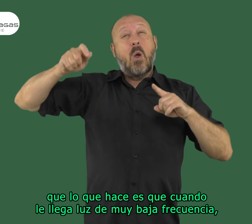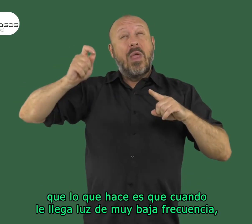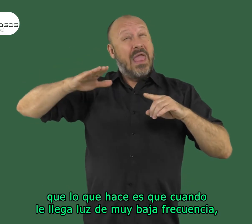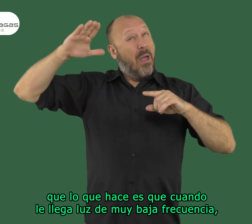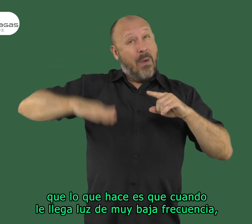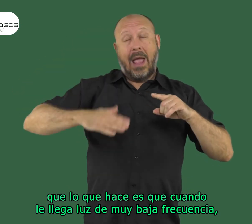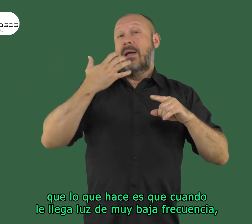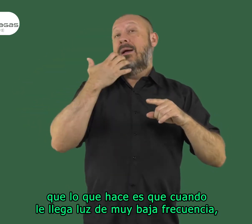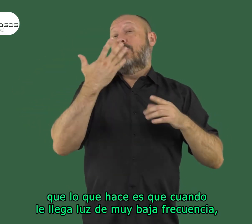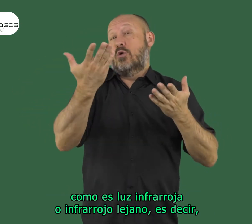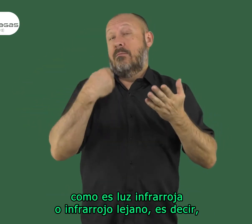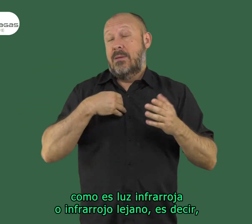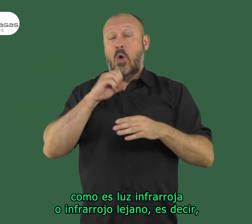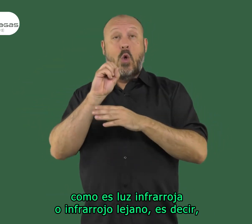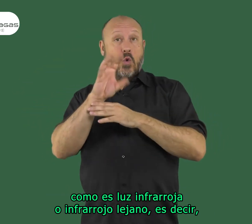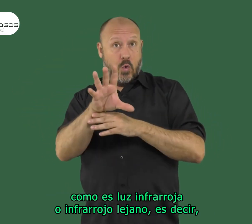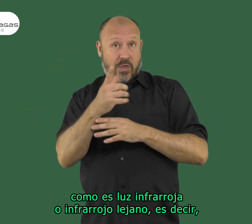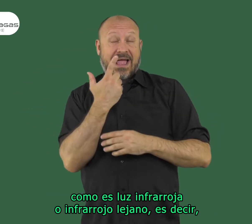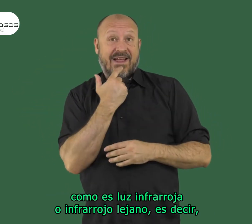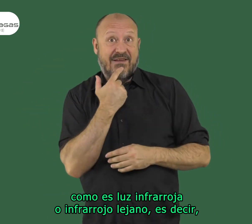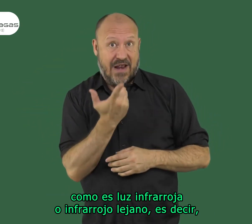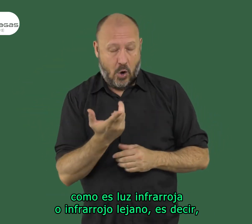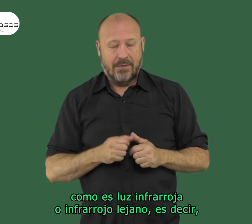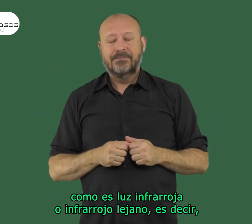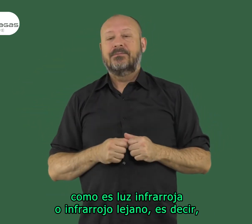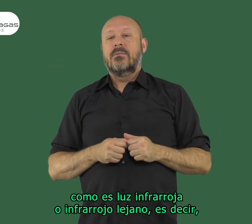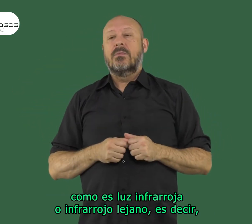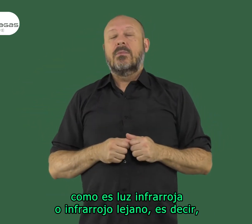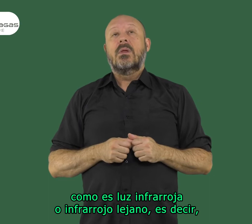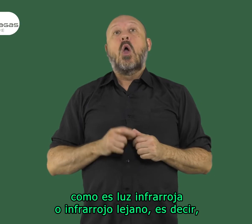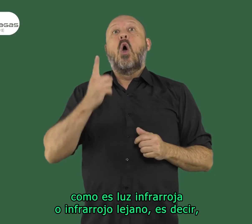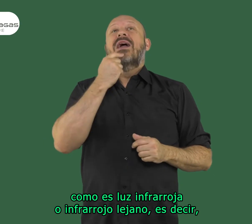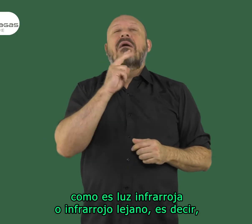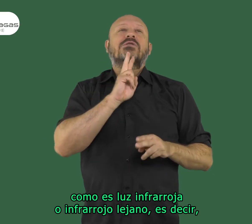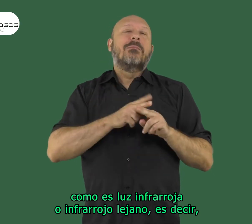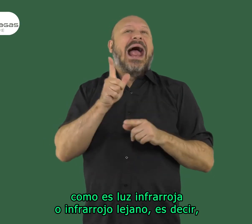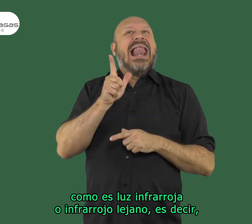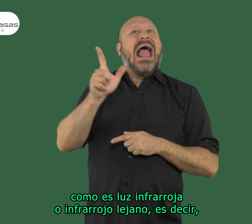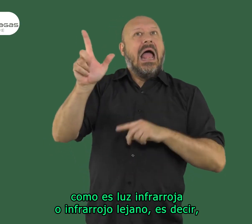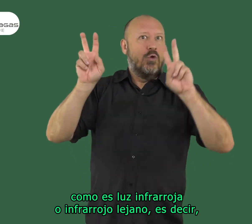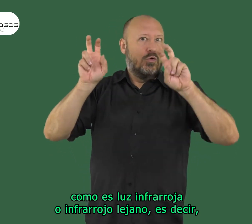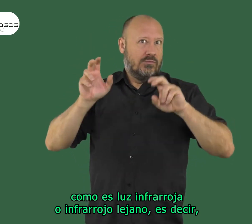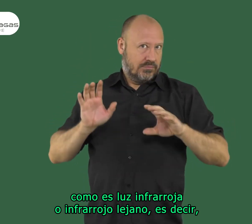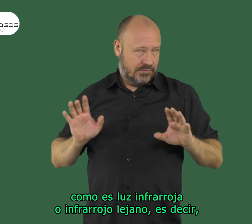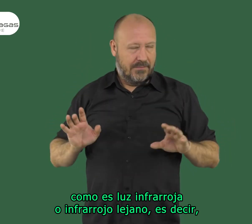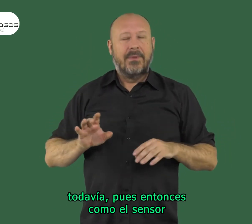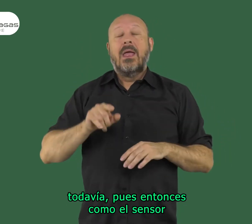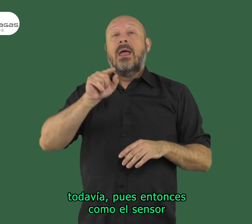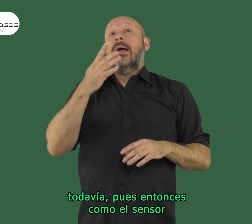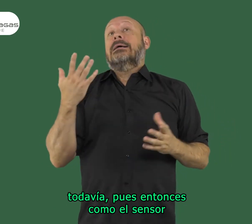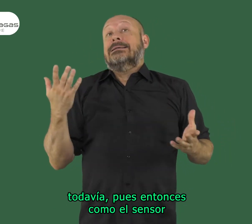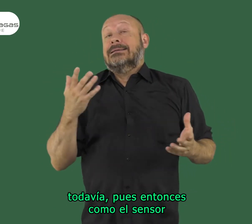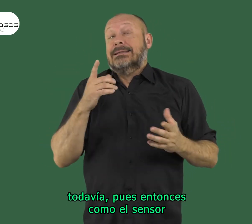de muy baja frecuencia, como es luz infrarroja o infrarrojo lejano,